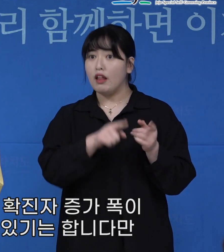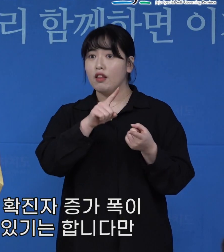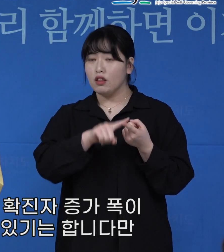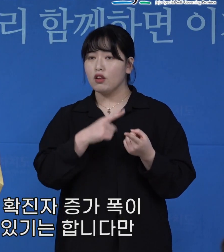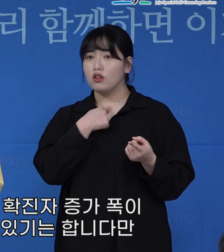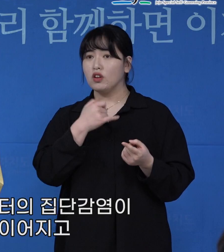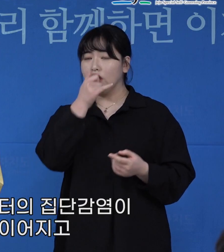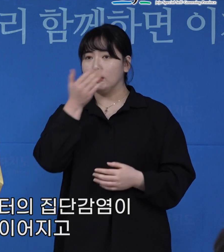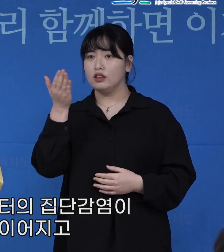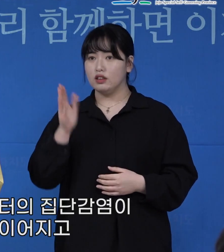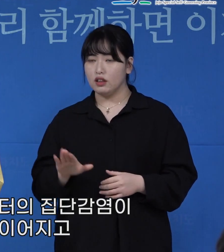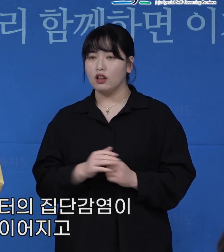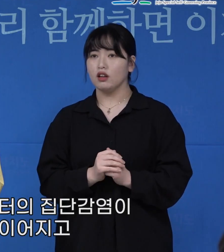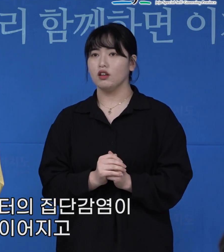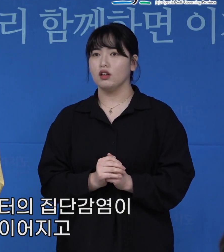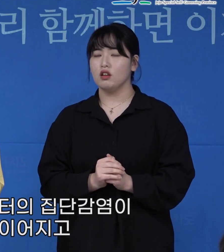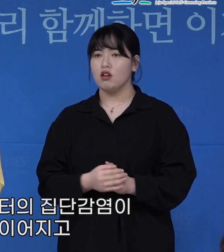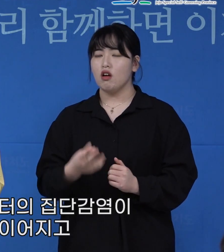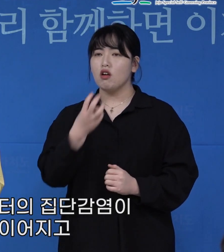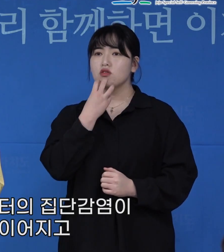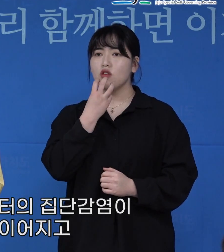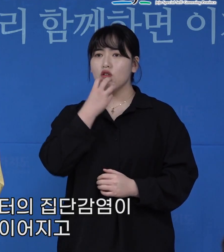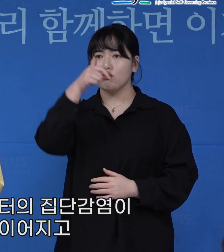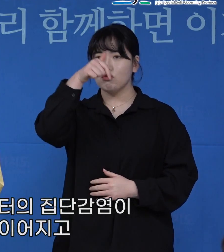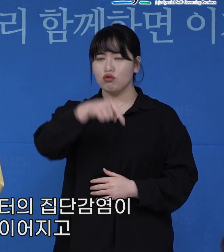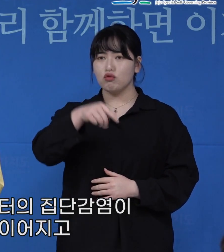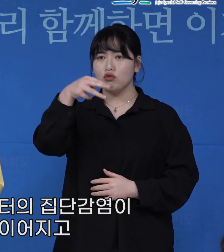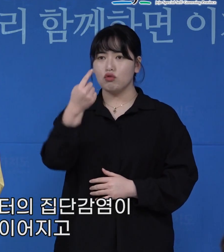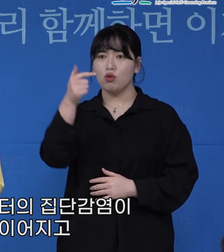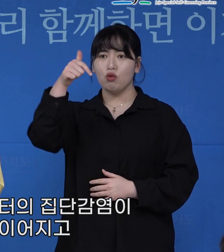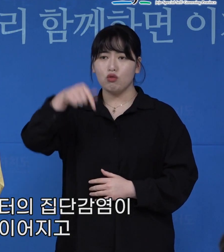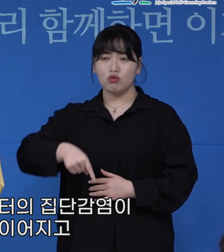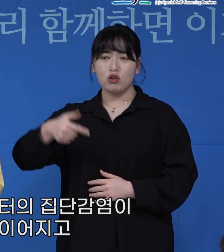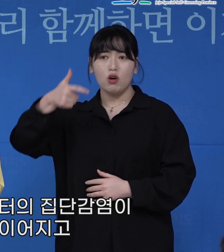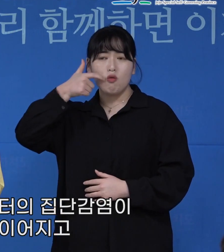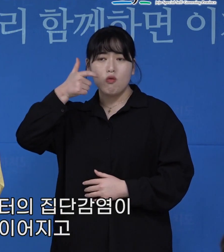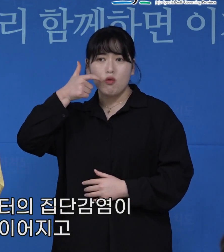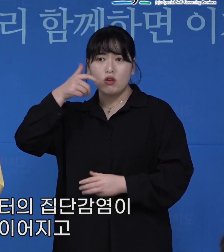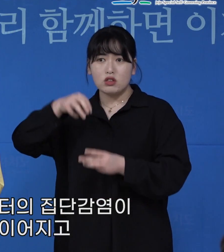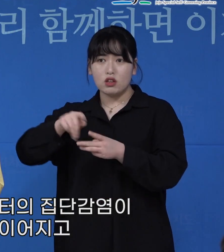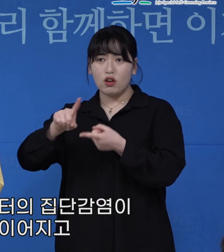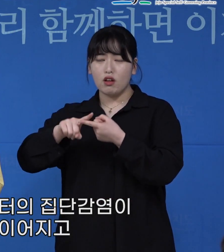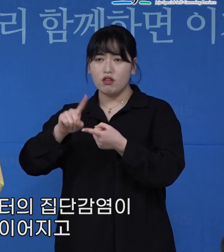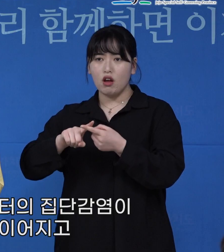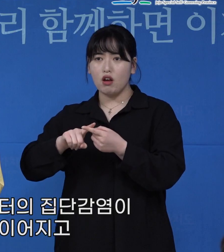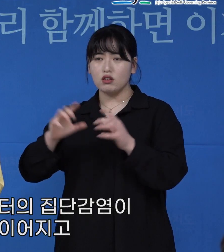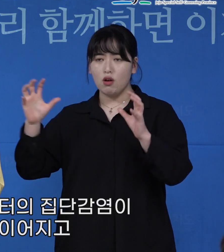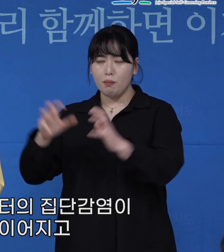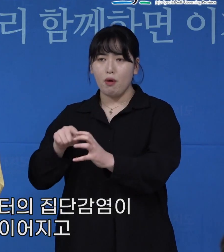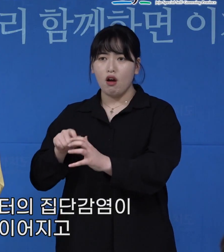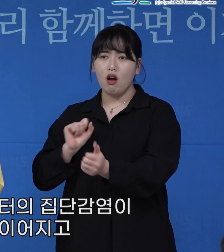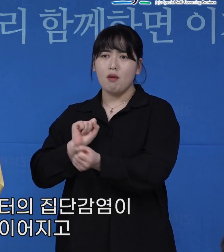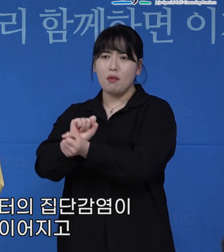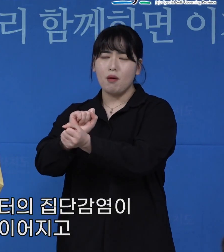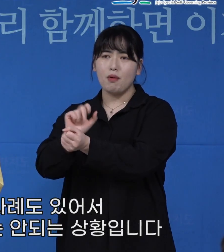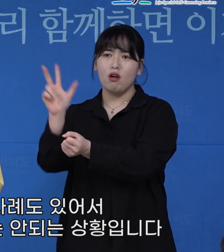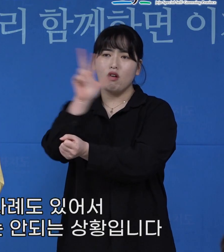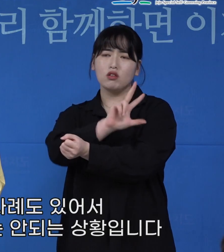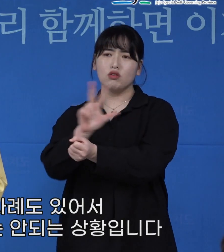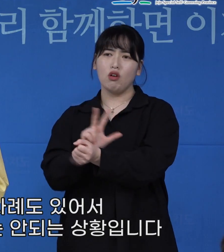있기는 합니다만은 서울 구로구 콜센터의 집단 감염이 전국적으로